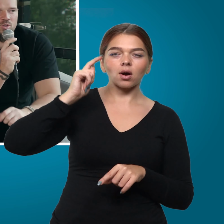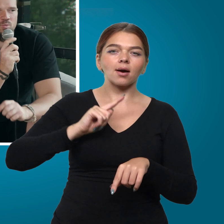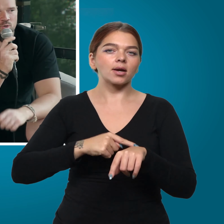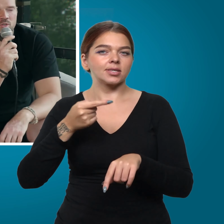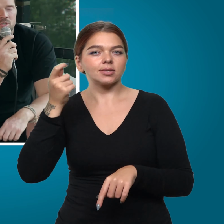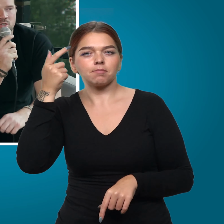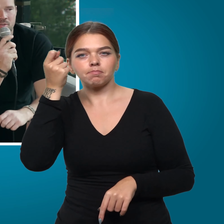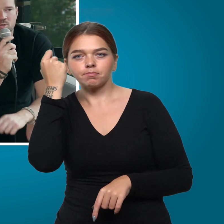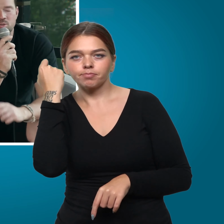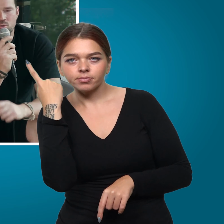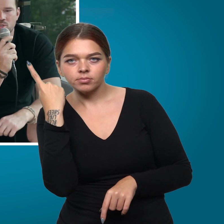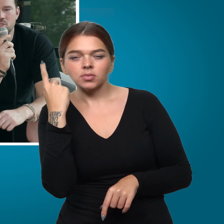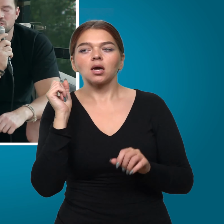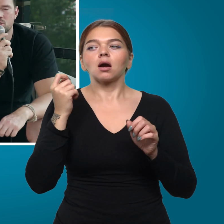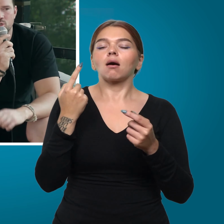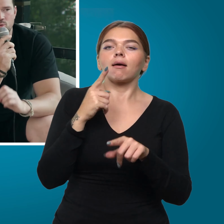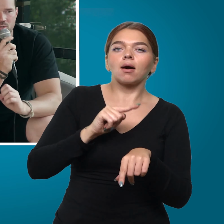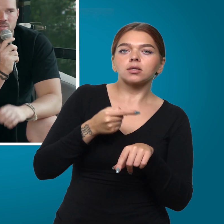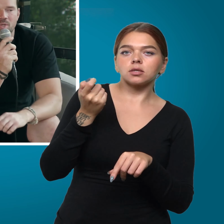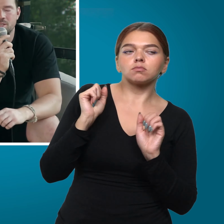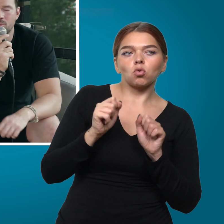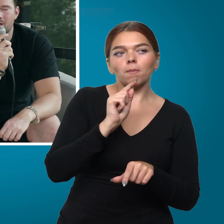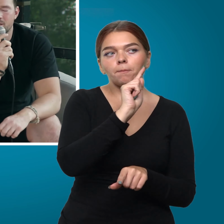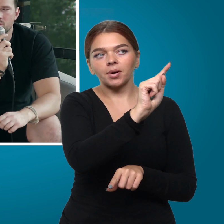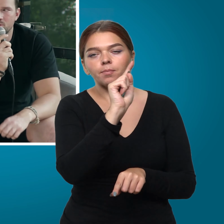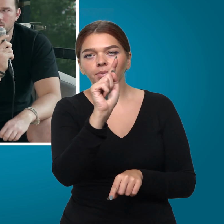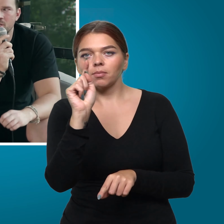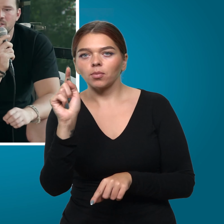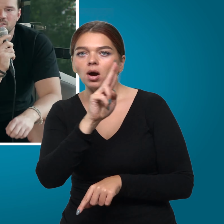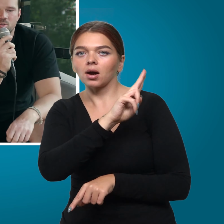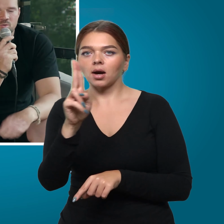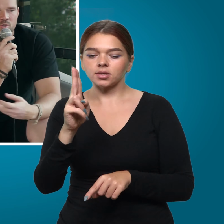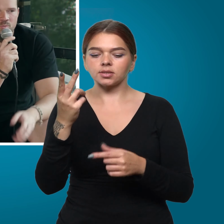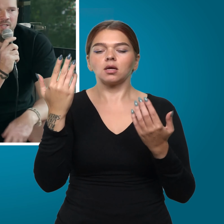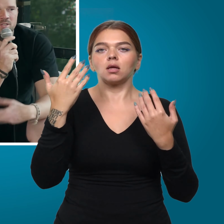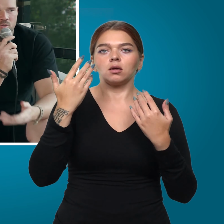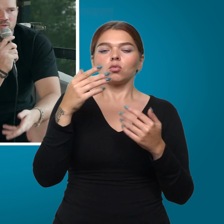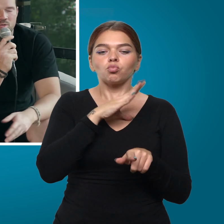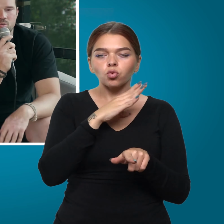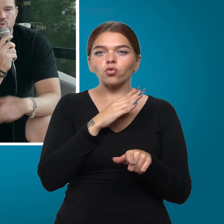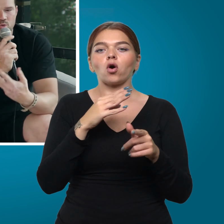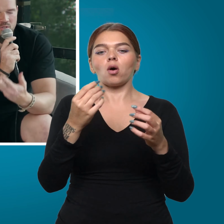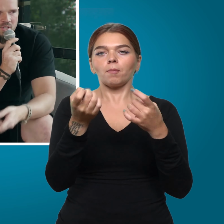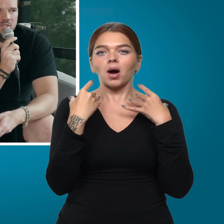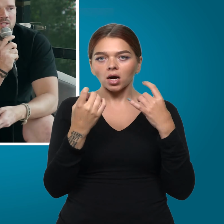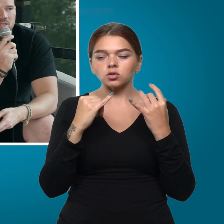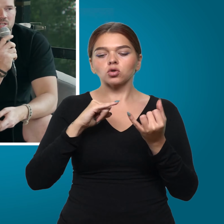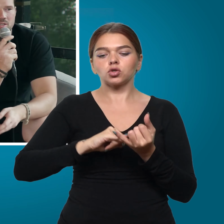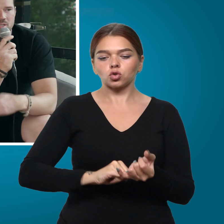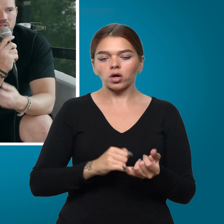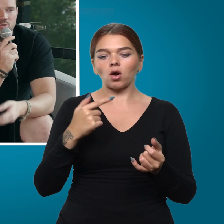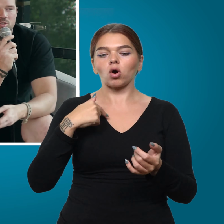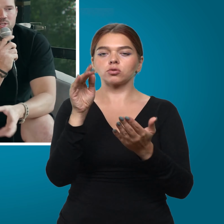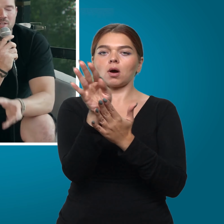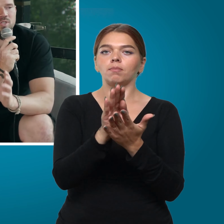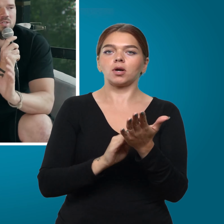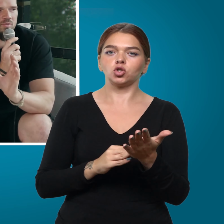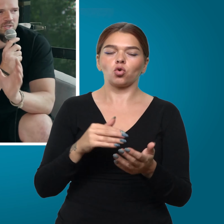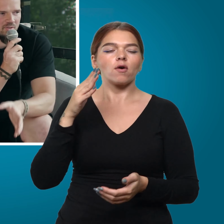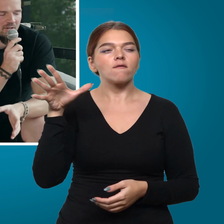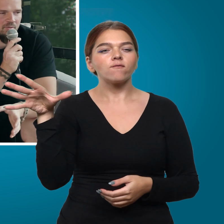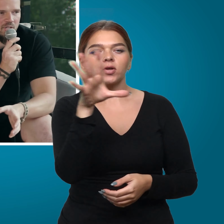kuris žmogus tai išgyveno, iš kurio aš tai žinau, kas man tai papasakojo ir tos visos patirtys jos susideda į knygą. Tai kai skaitot, nors ten